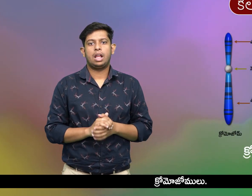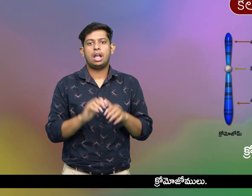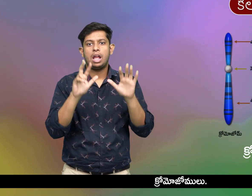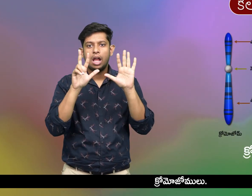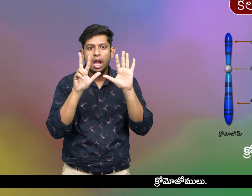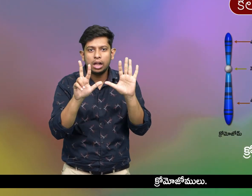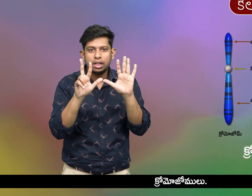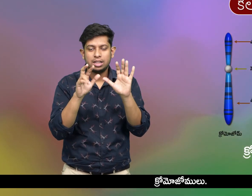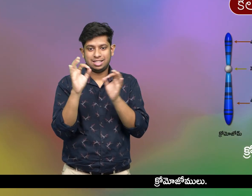క్రోమోజోములు,